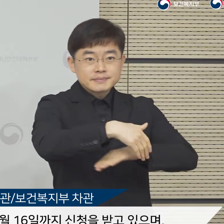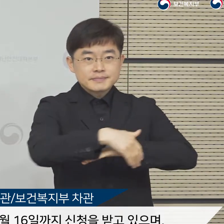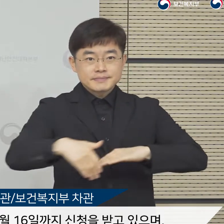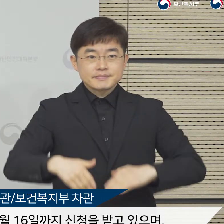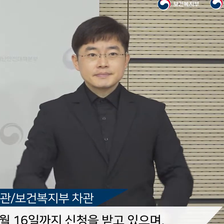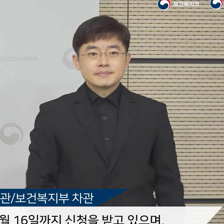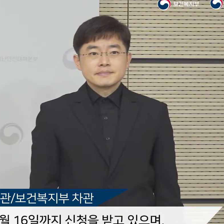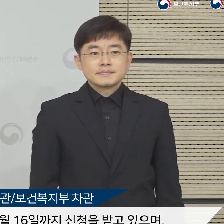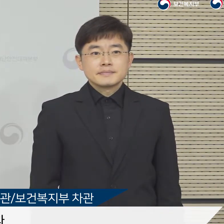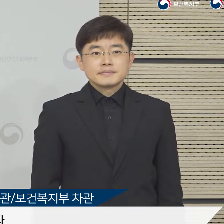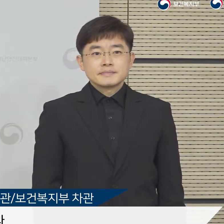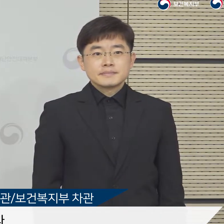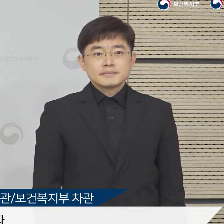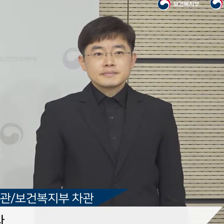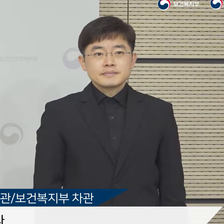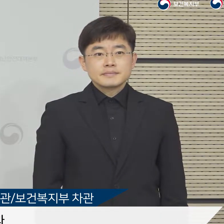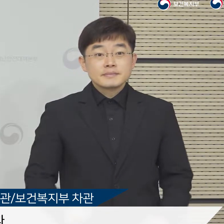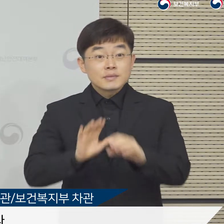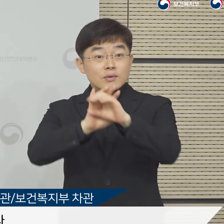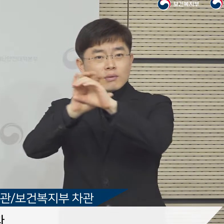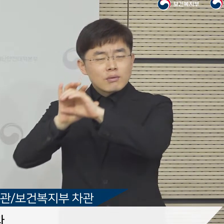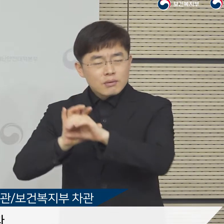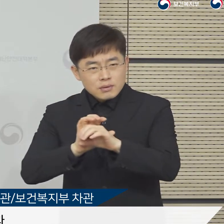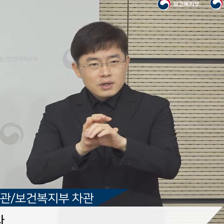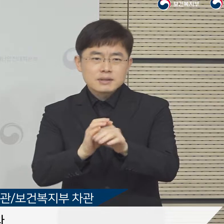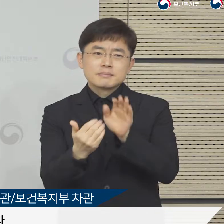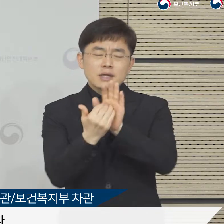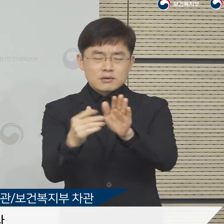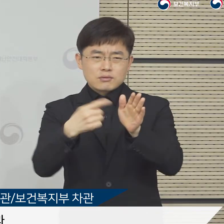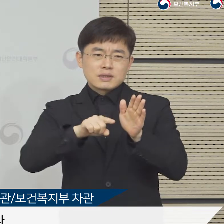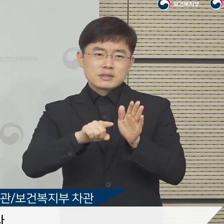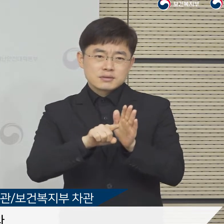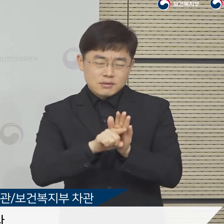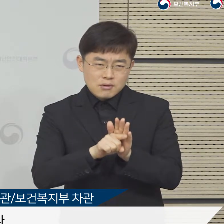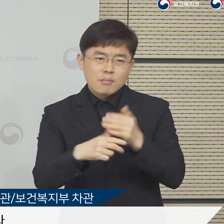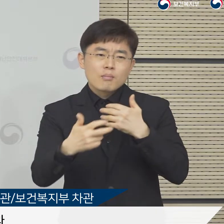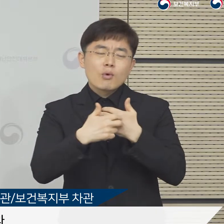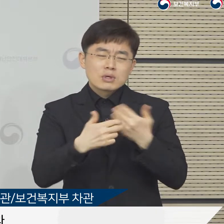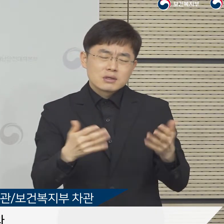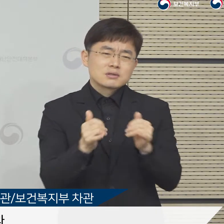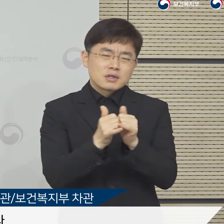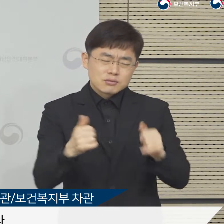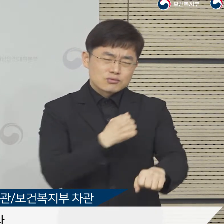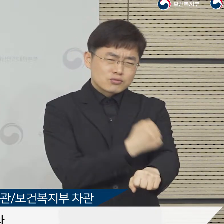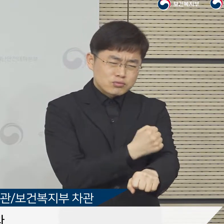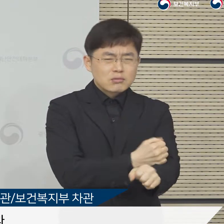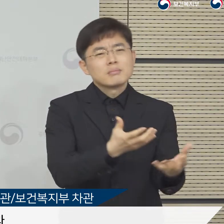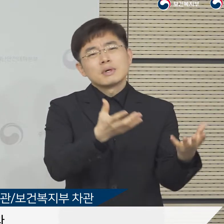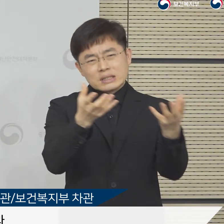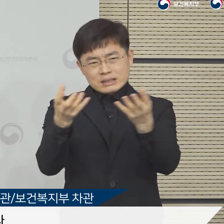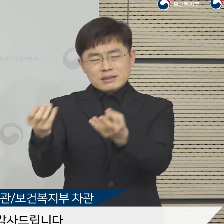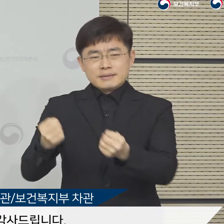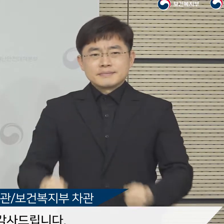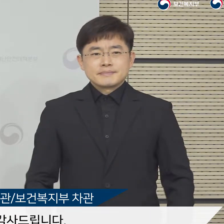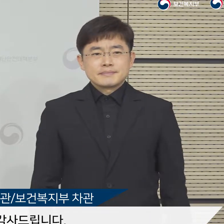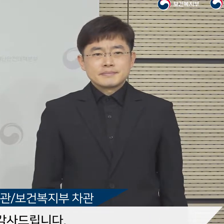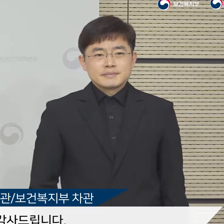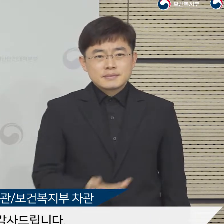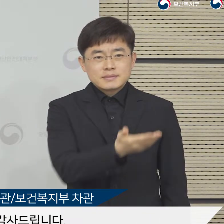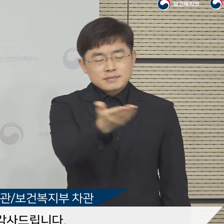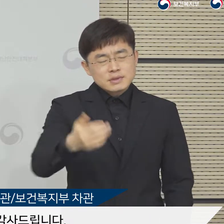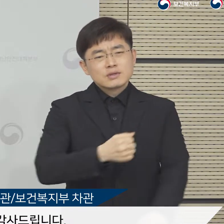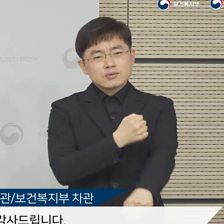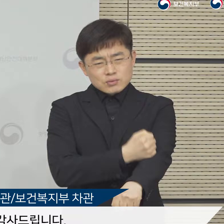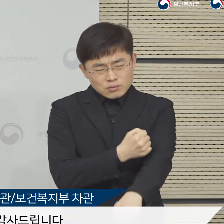예정입니다. 코로나19 대응 현장에서 수많은 의료인들과 관계자분들이 수고하고 계십니다. 이분들의